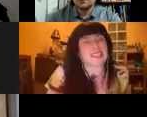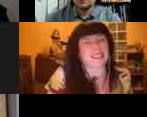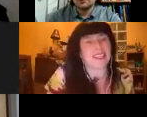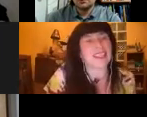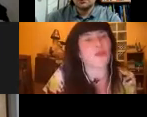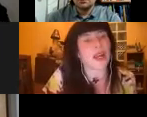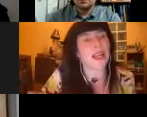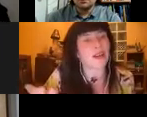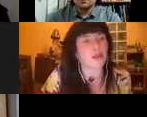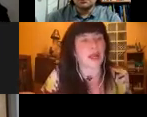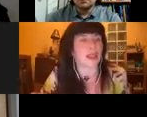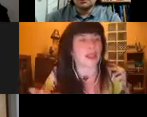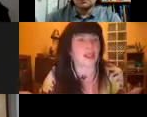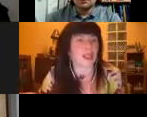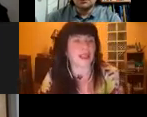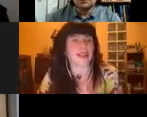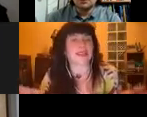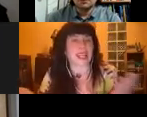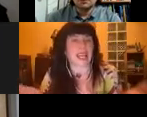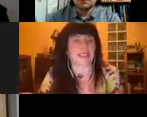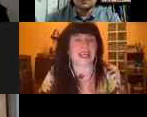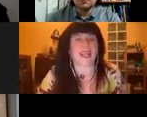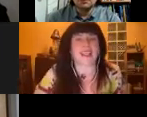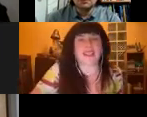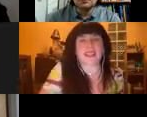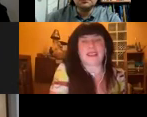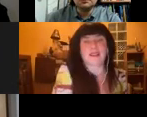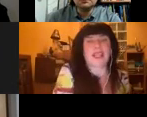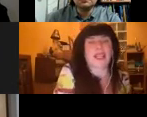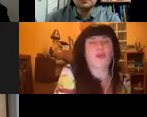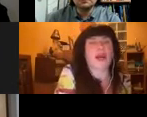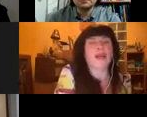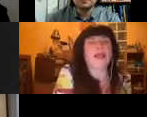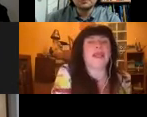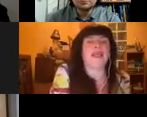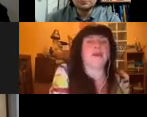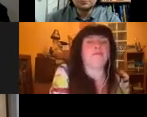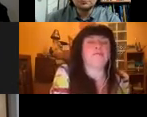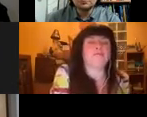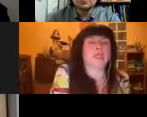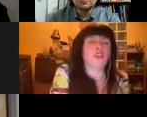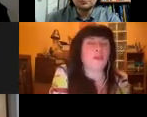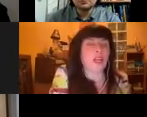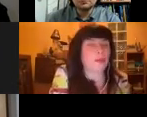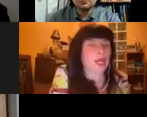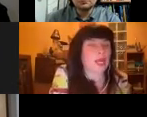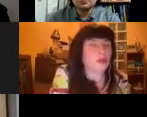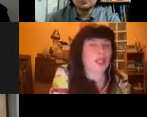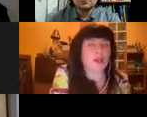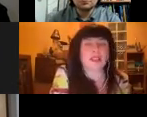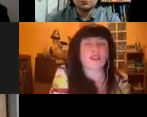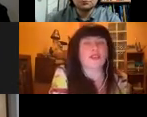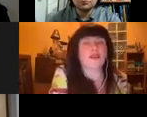sí existe, y a buscar la forma en que ésta se realiza en este sistema de lengua. Notamos que los